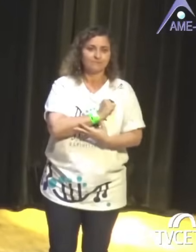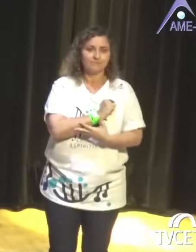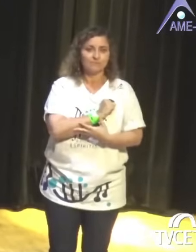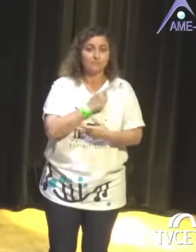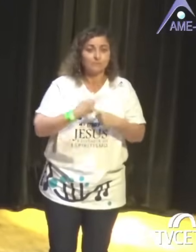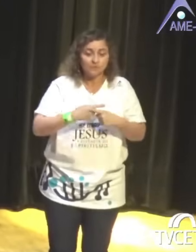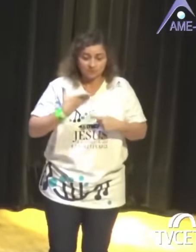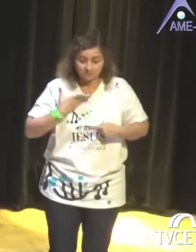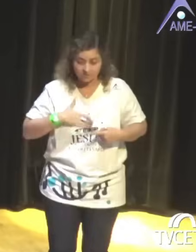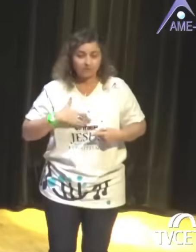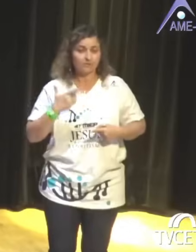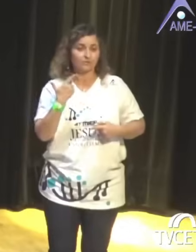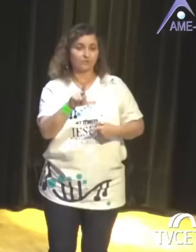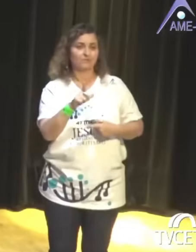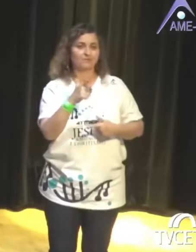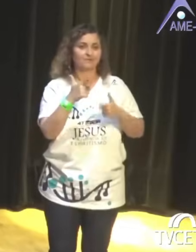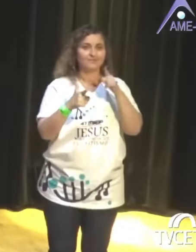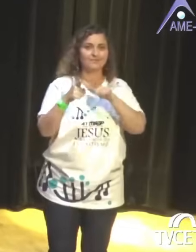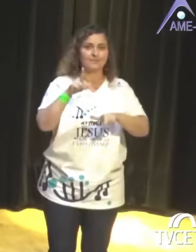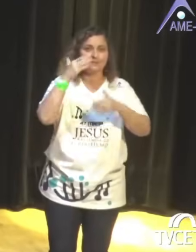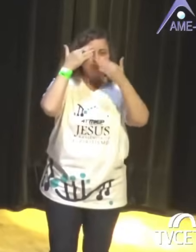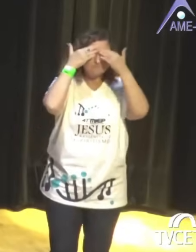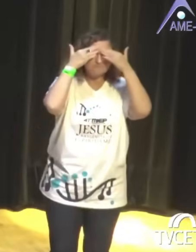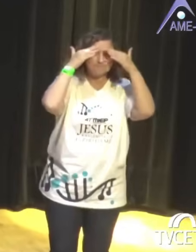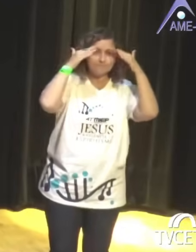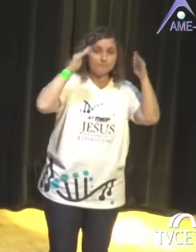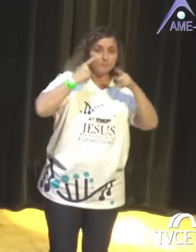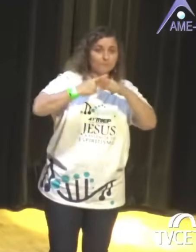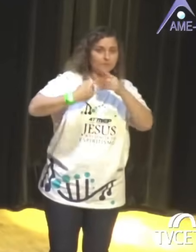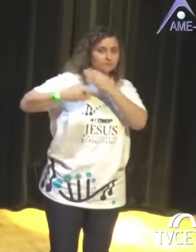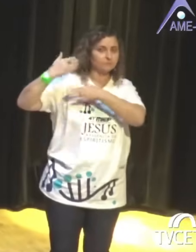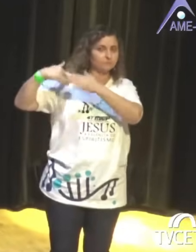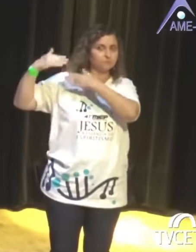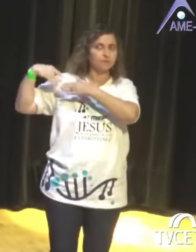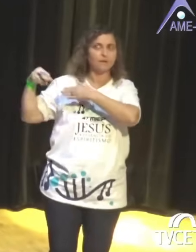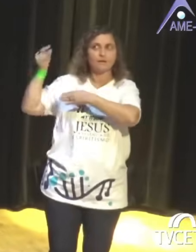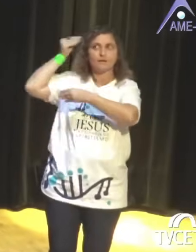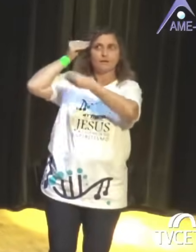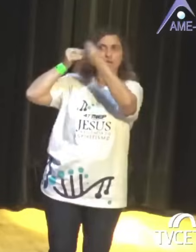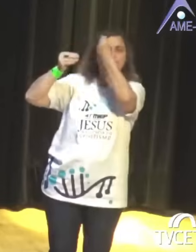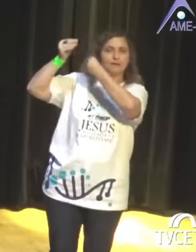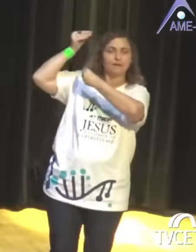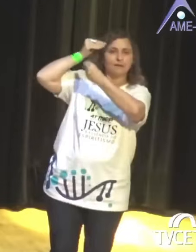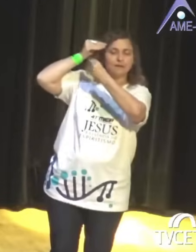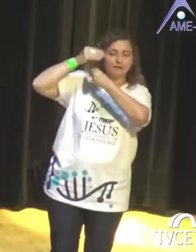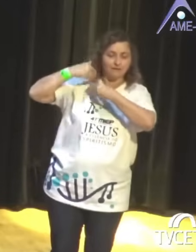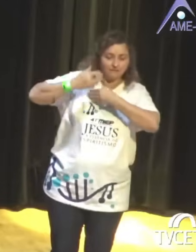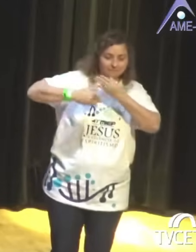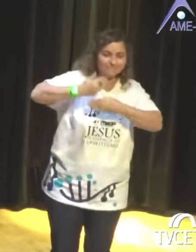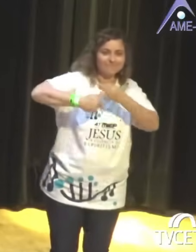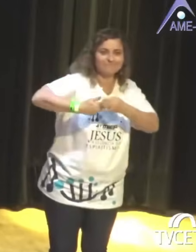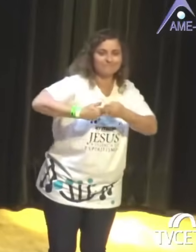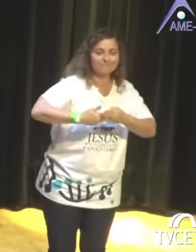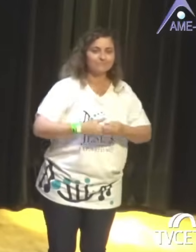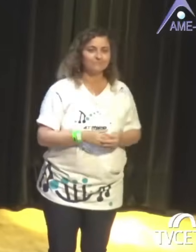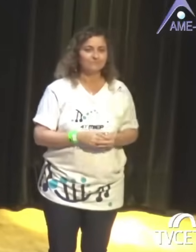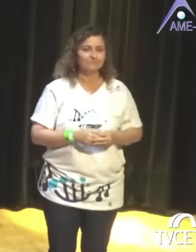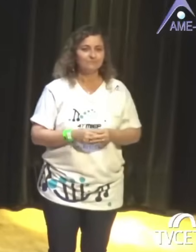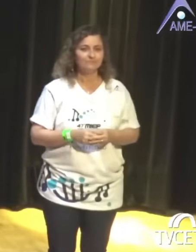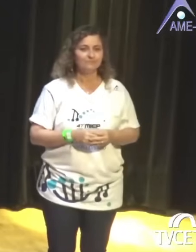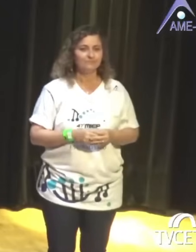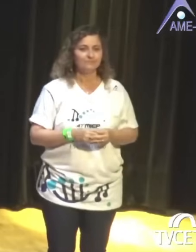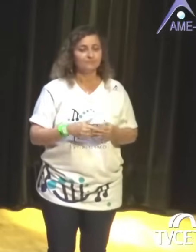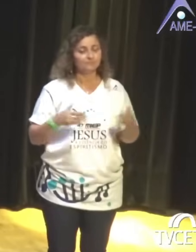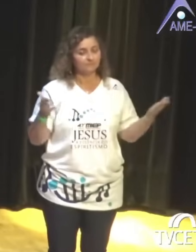superiores mas que é profundamente grato por tudo que foi oferecido feita